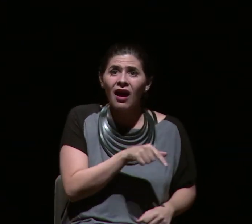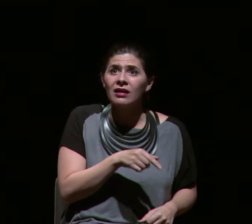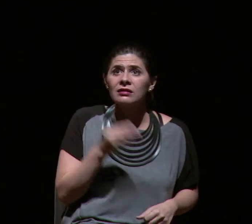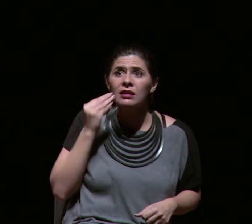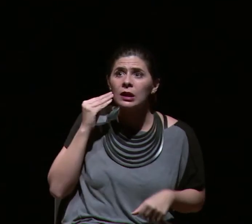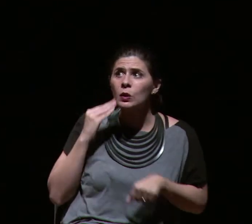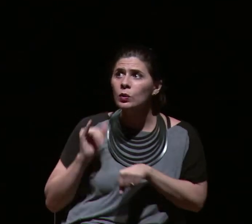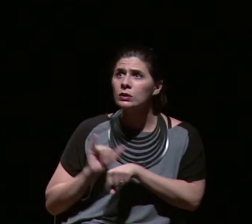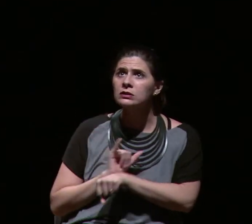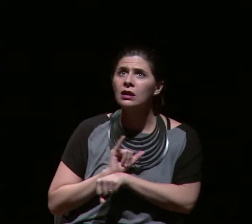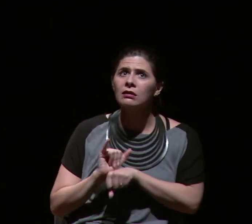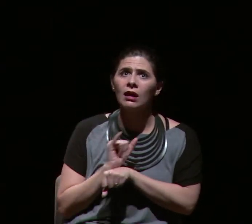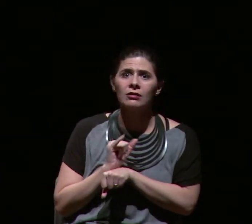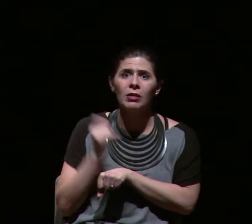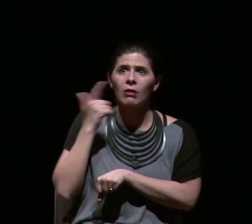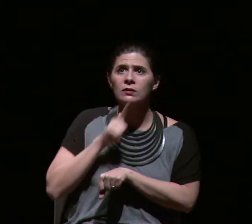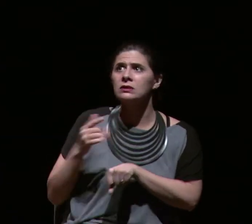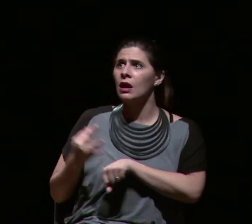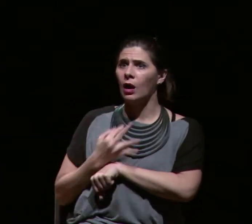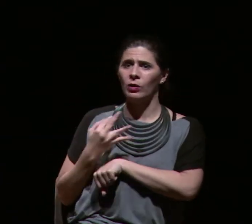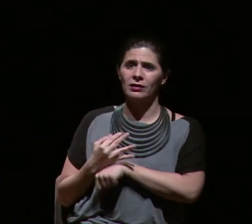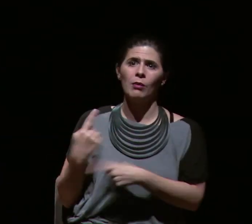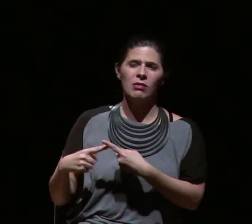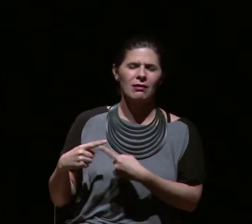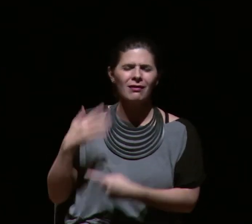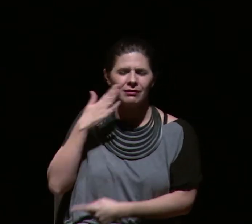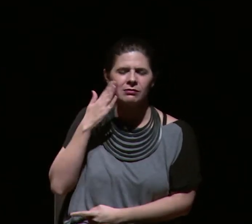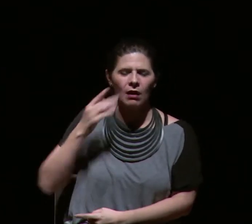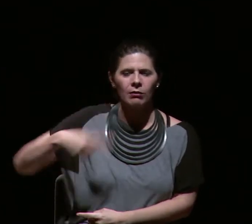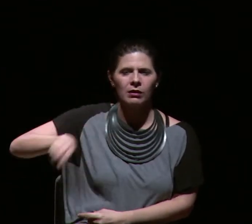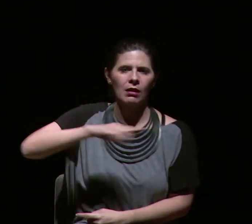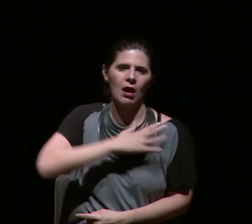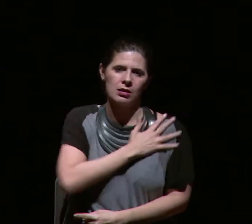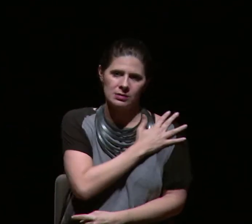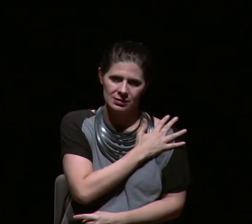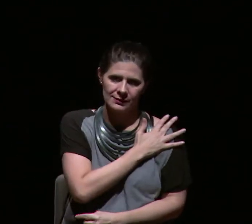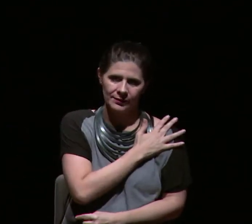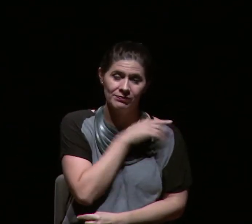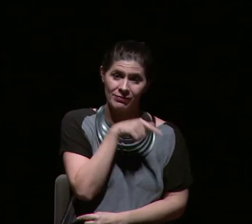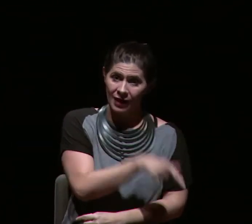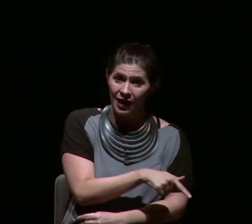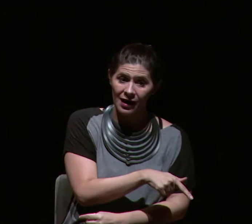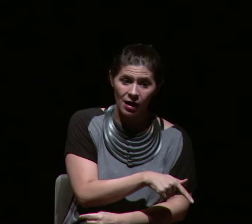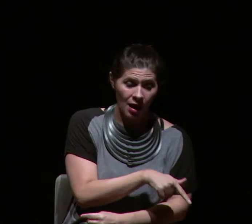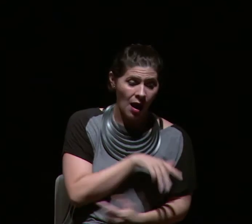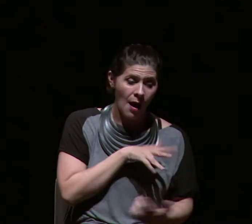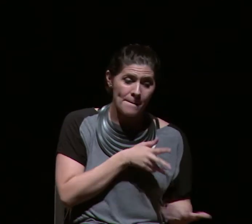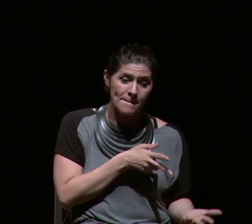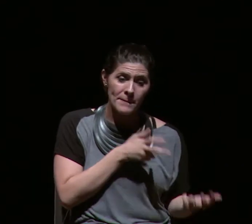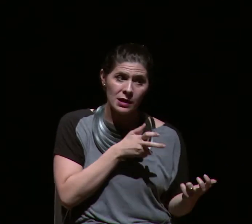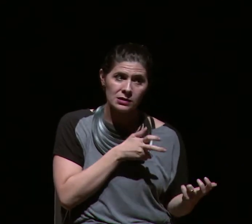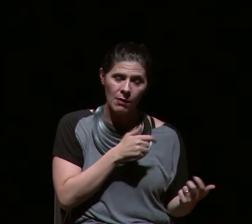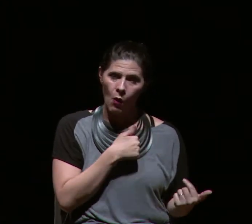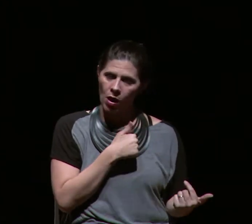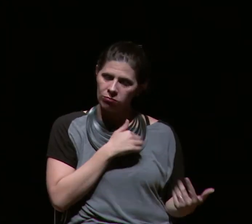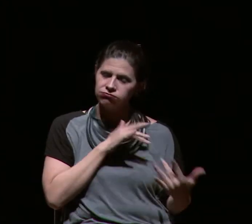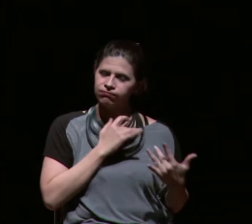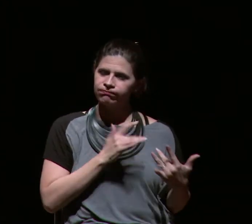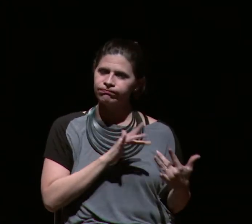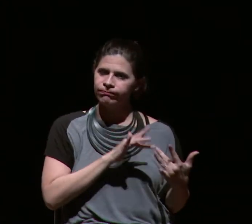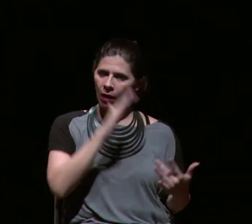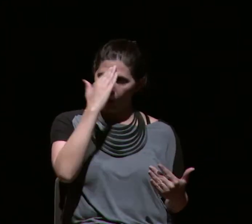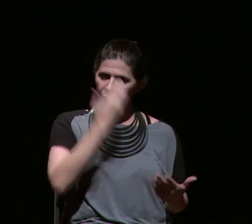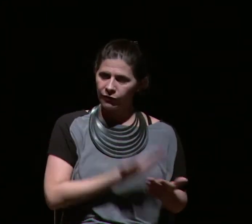ao racismo presente. Meu aluno, ao perceber em mim um ponto de contato, de confiança, desabafa entre cochichos, algo que poderia